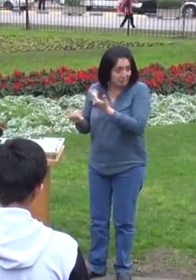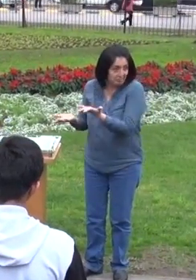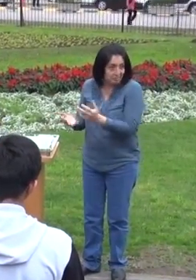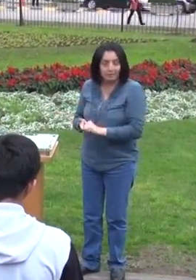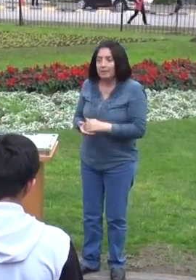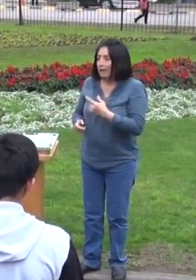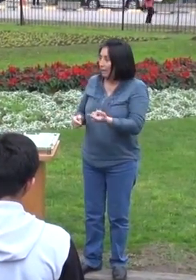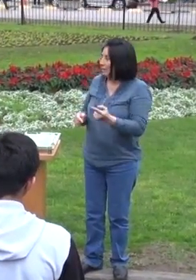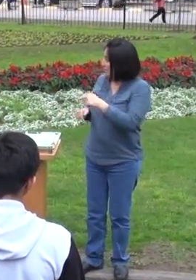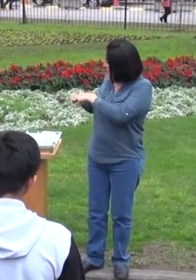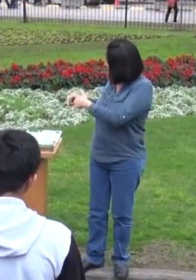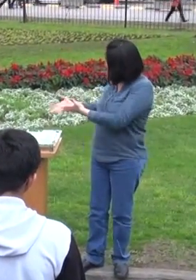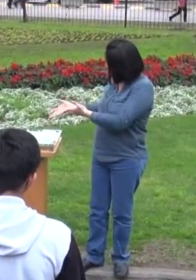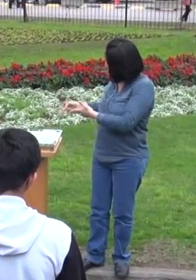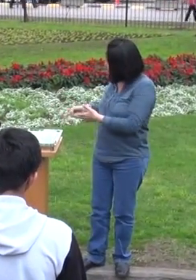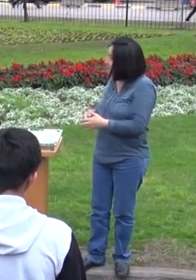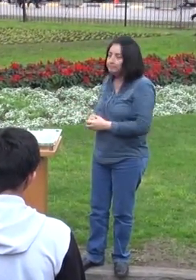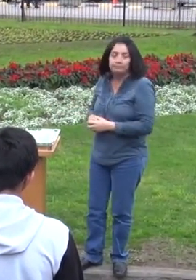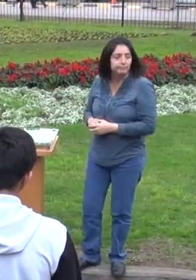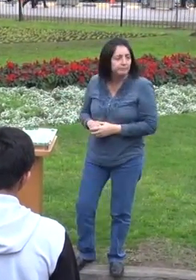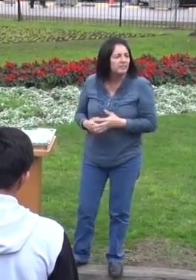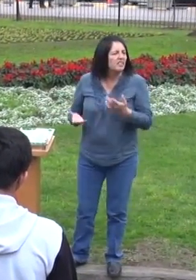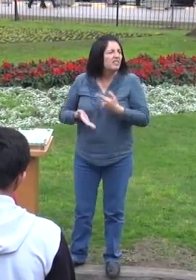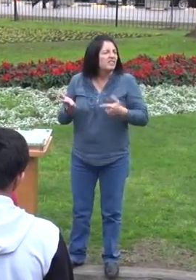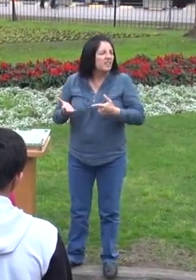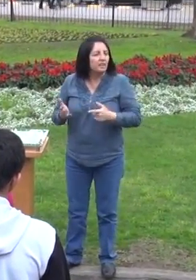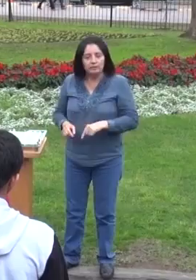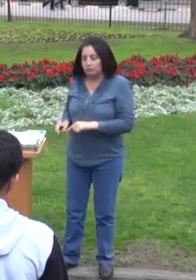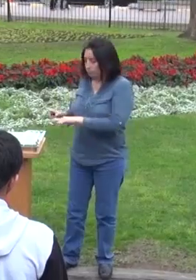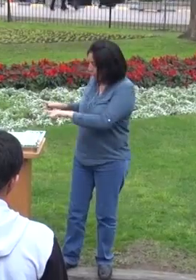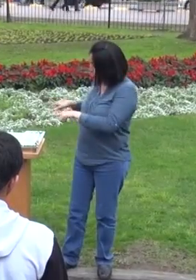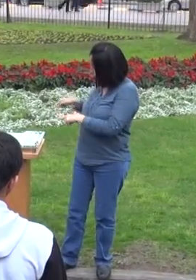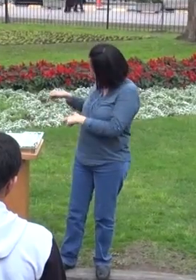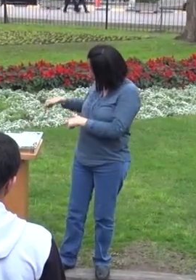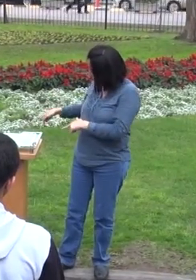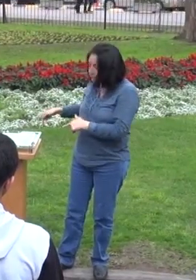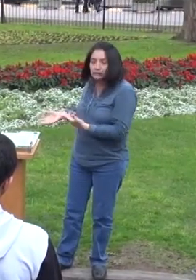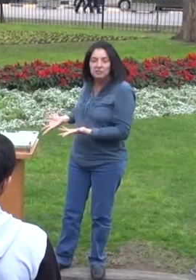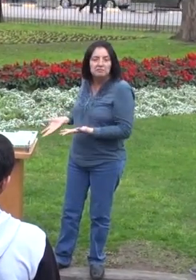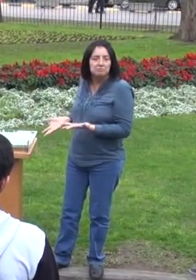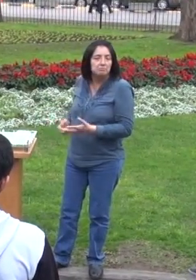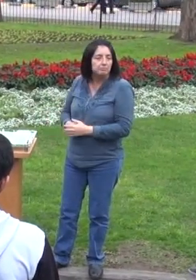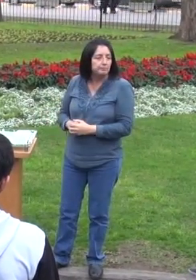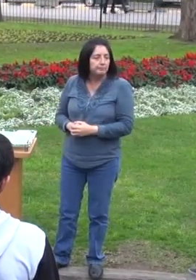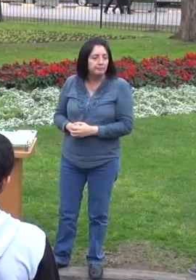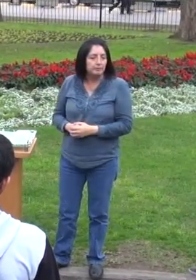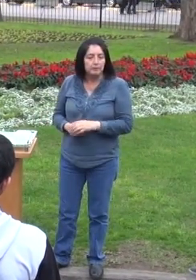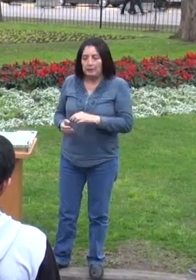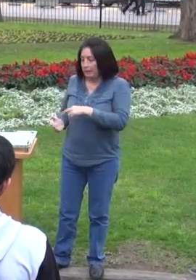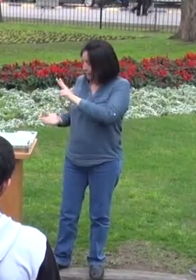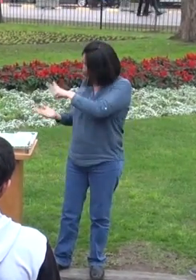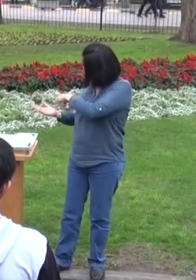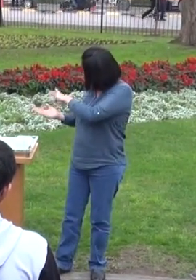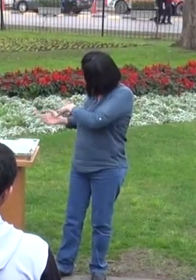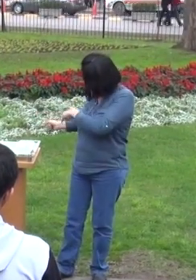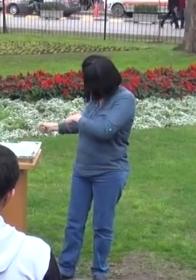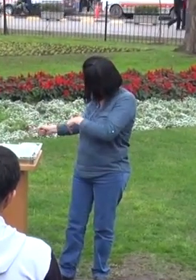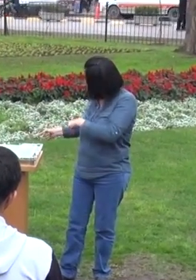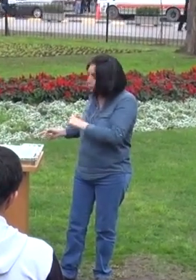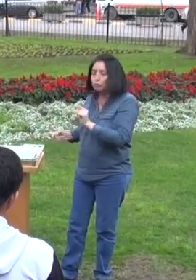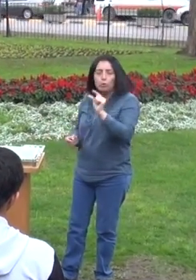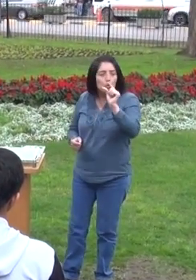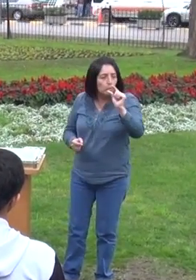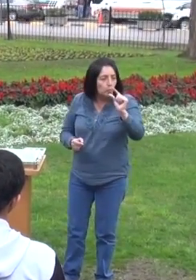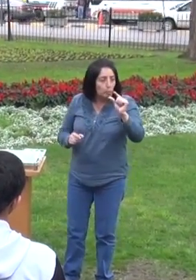lo que vamos a encontrar aquí es un podio donde vamos a poder leer un fragmento